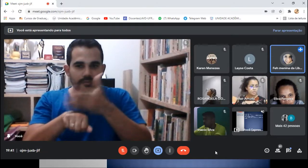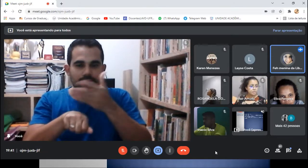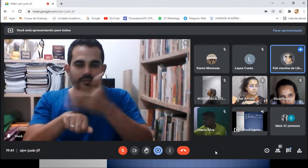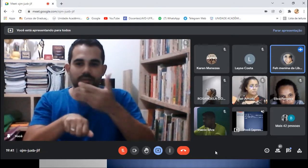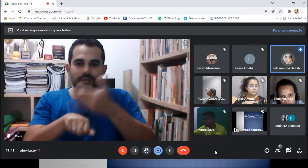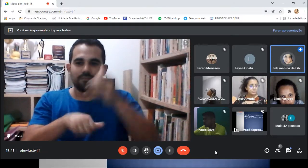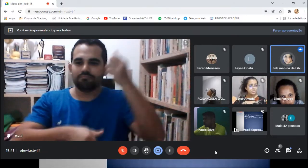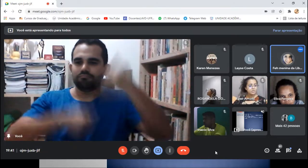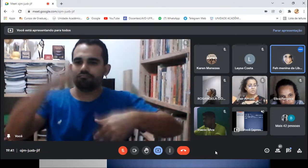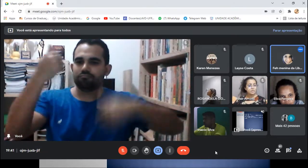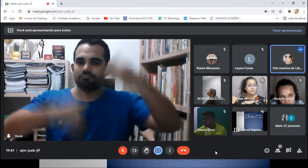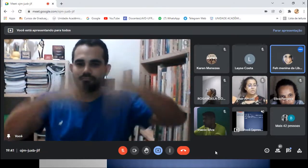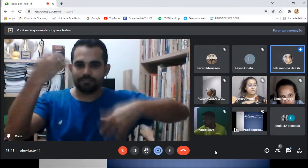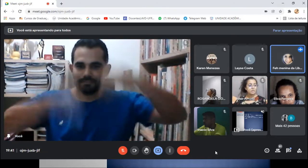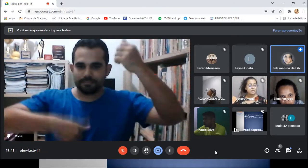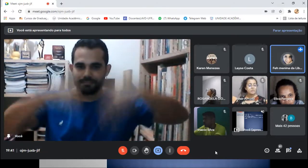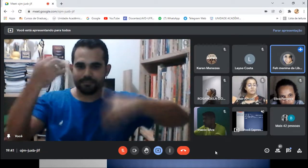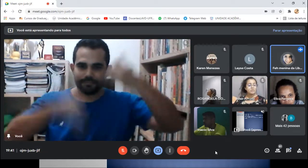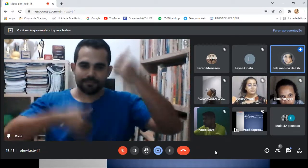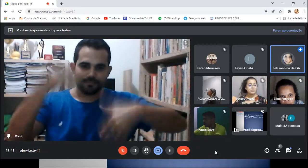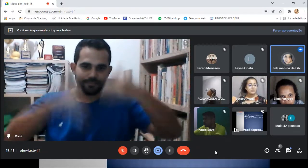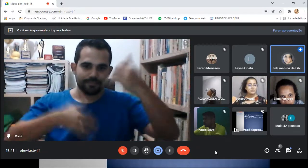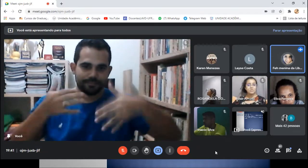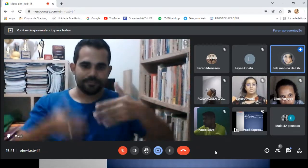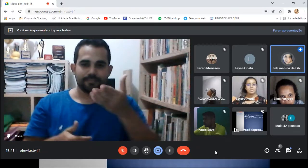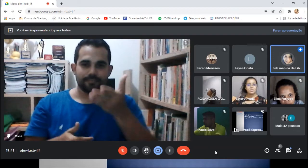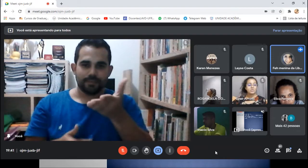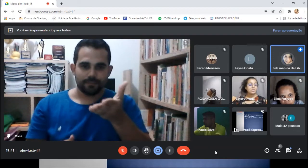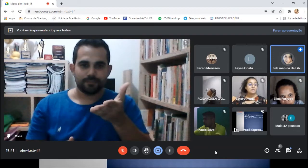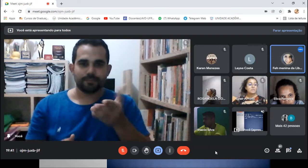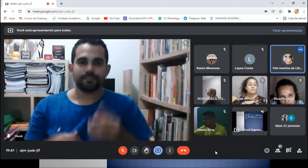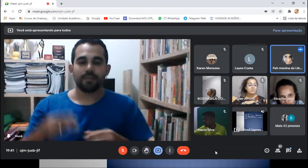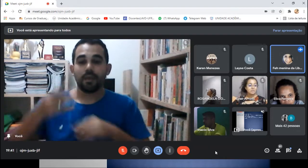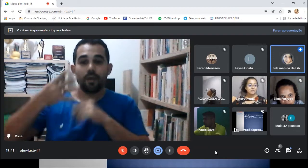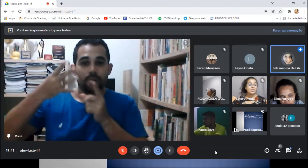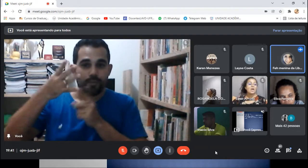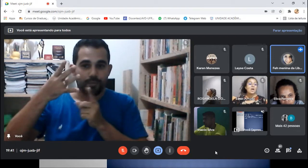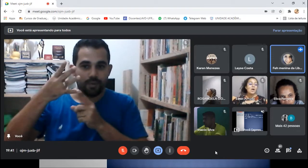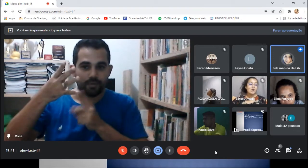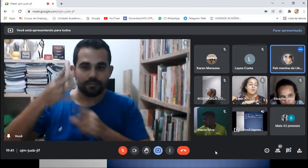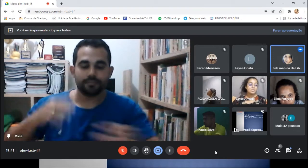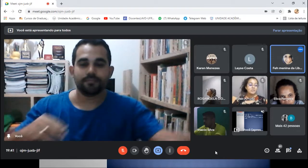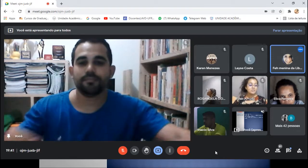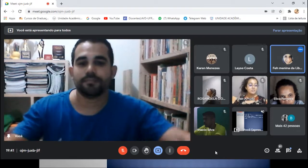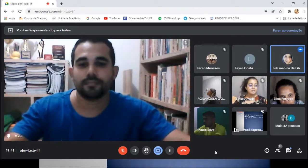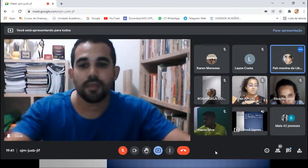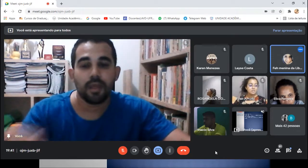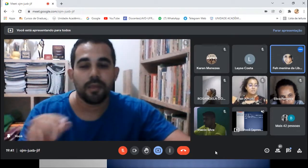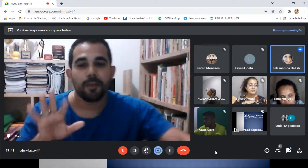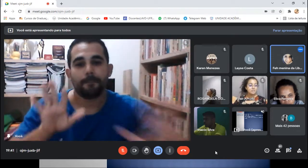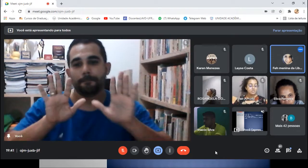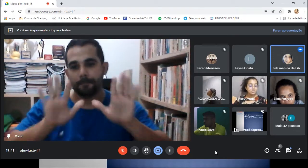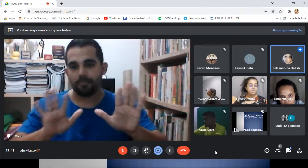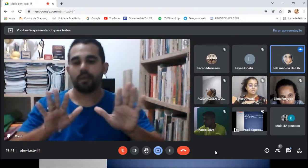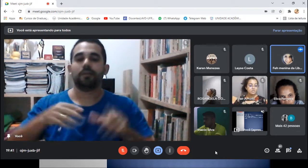Guia prático. Então, são essas explicações que são que tem tópicos. Tópico 4.